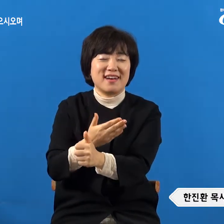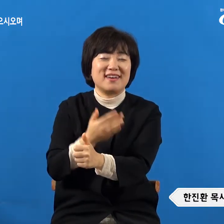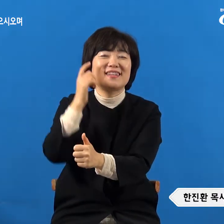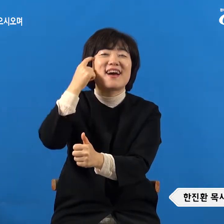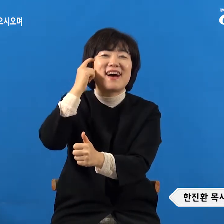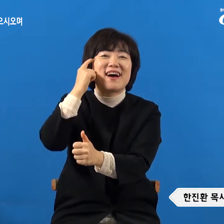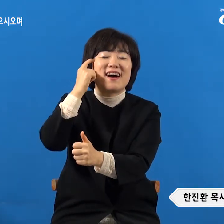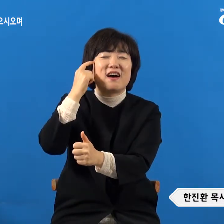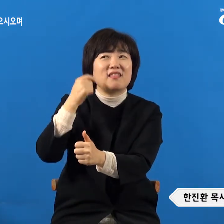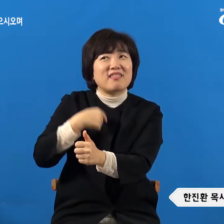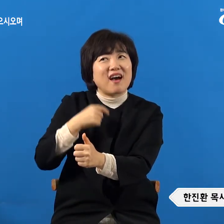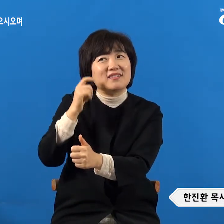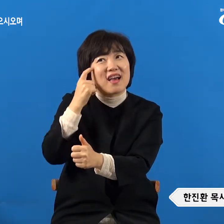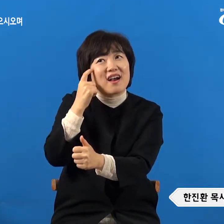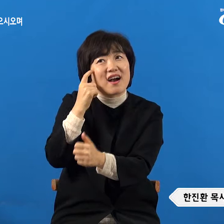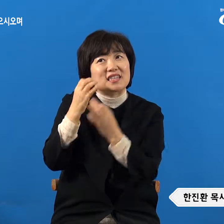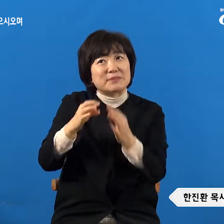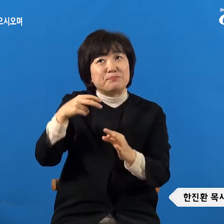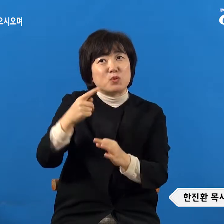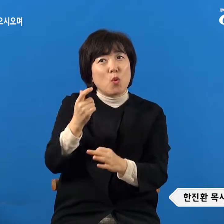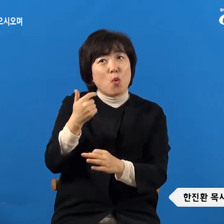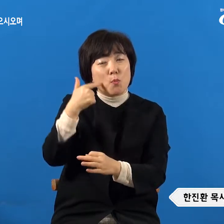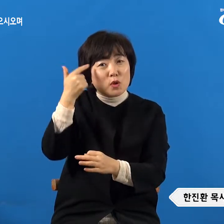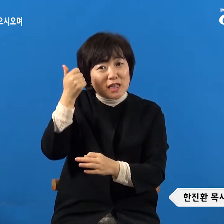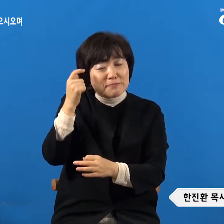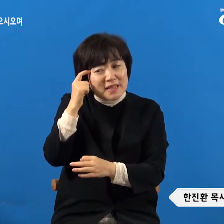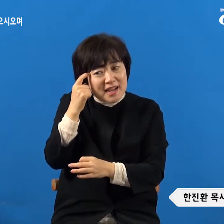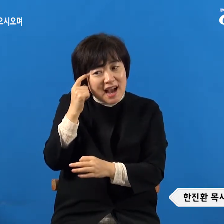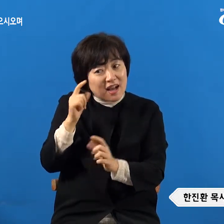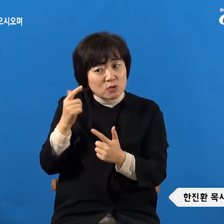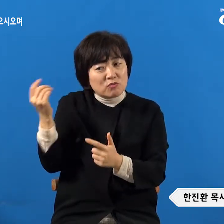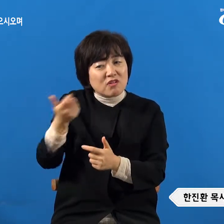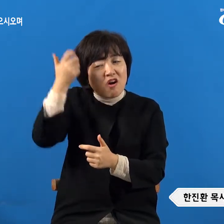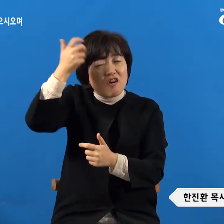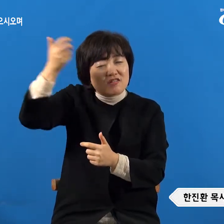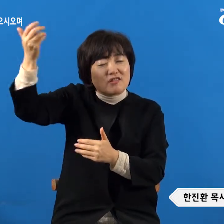그것은 자기 생각이 아니고 성령께서 주시는 영험이었습니다.